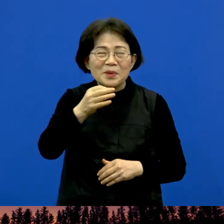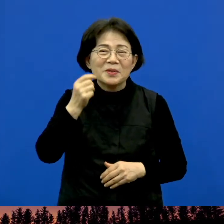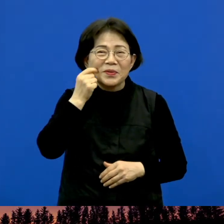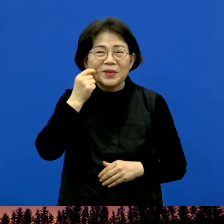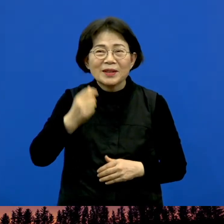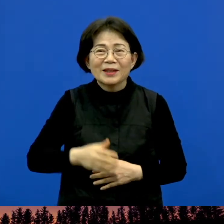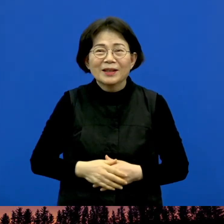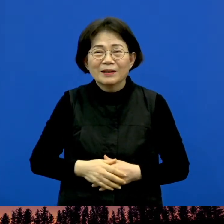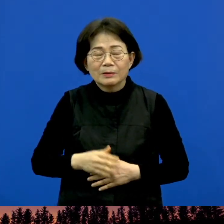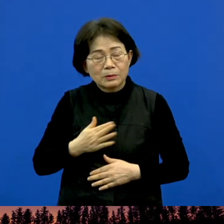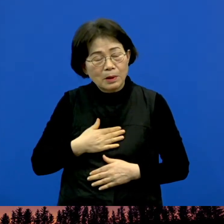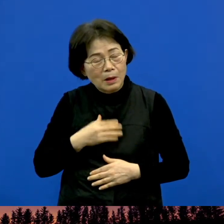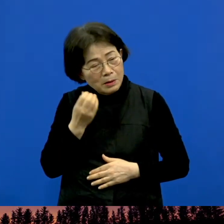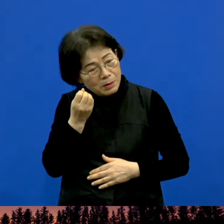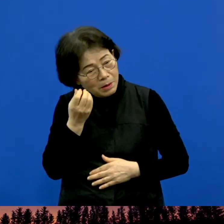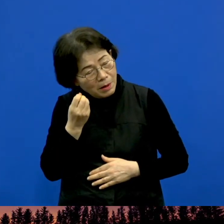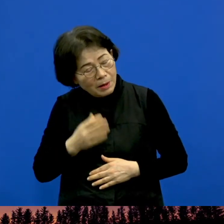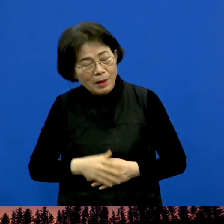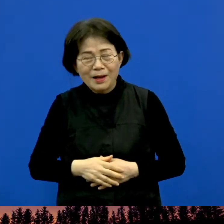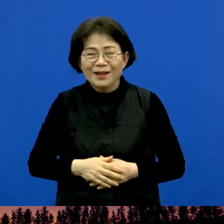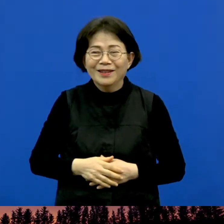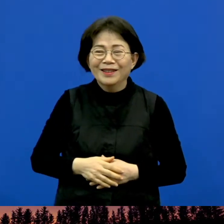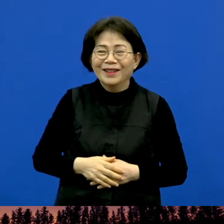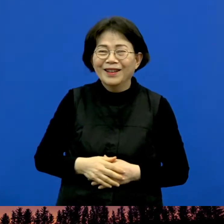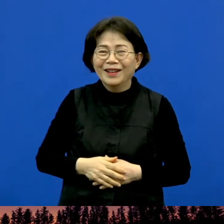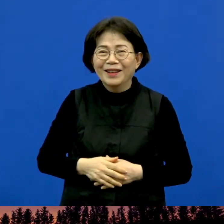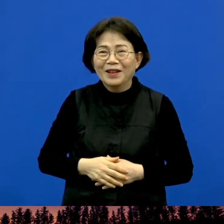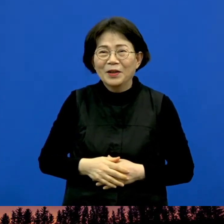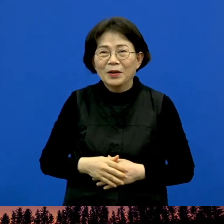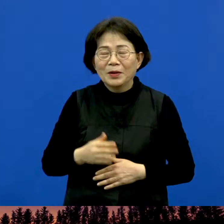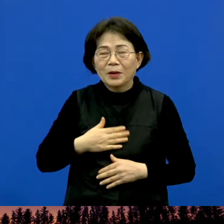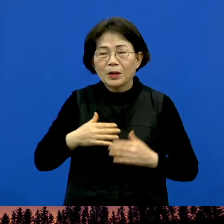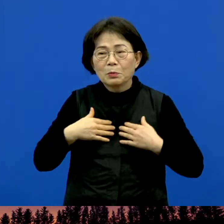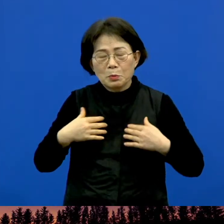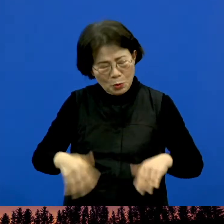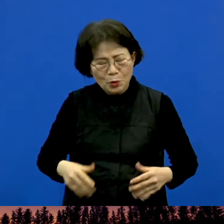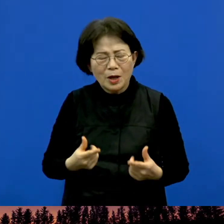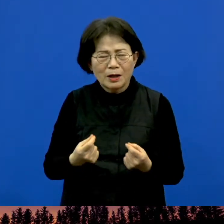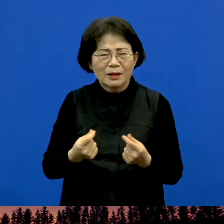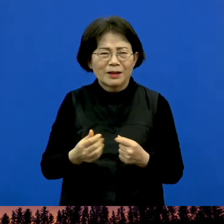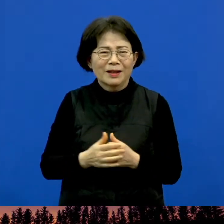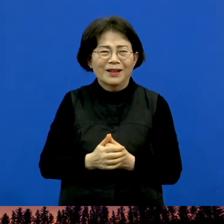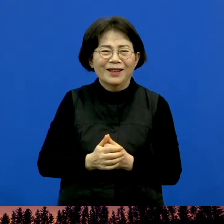버살렐 내가 지금 빨리 마치고 들어가야 될 거야.